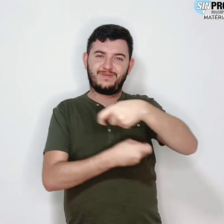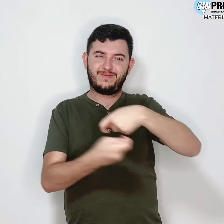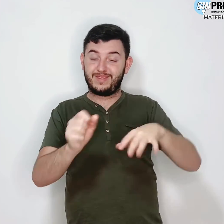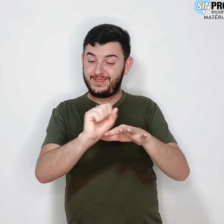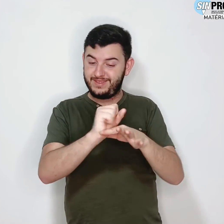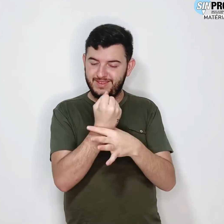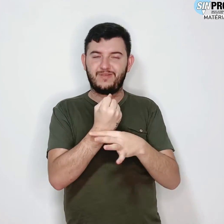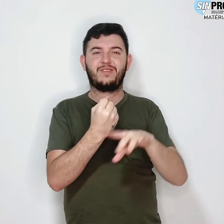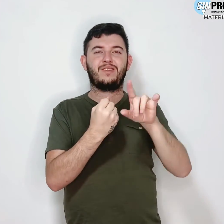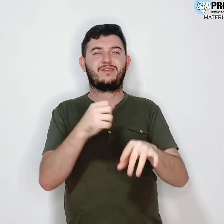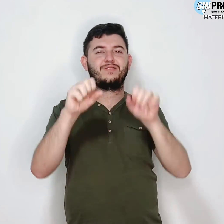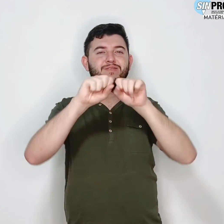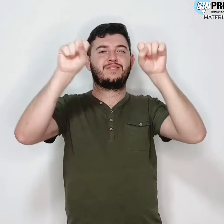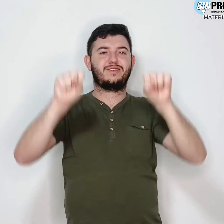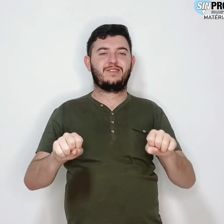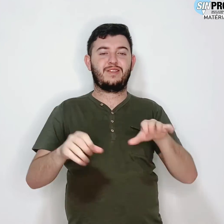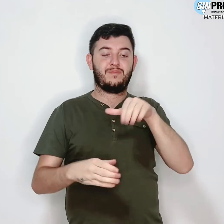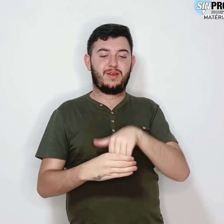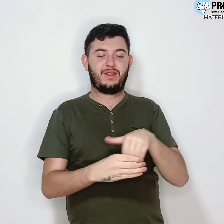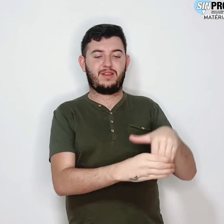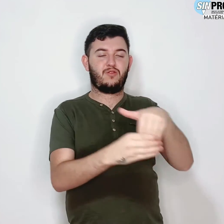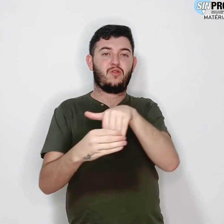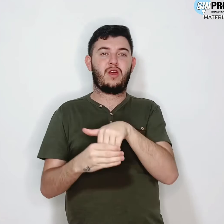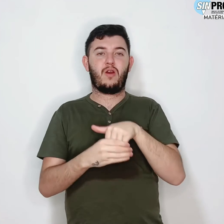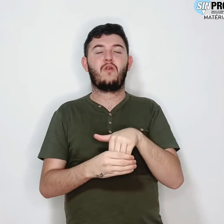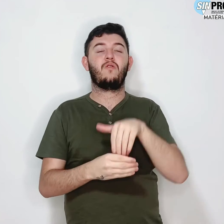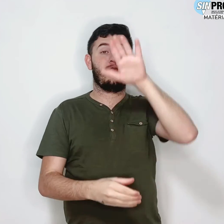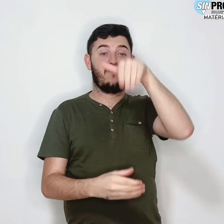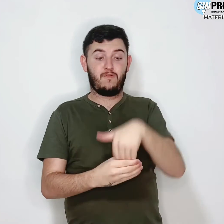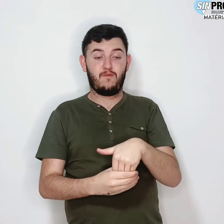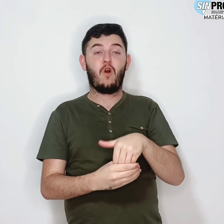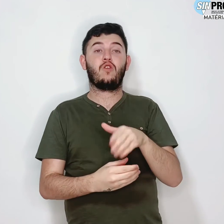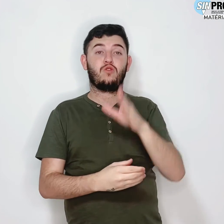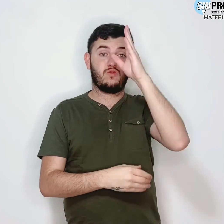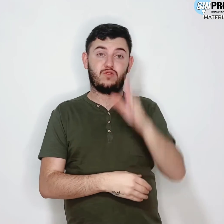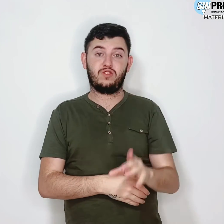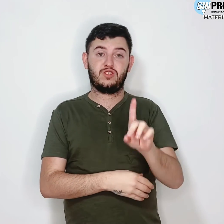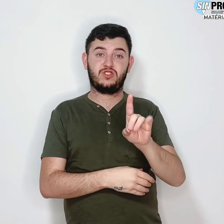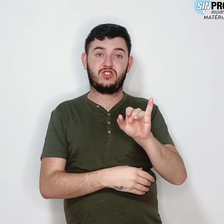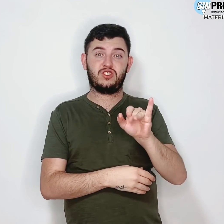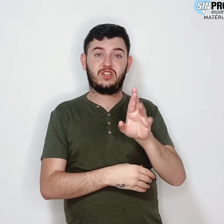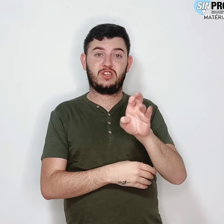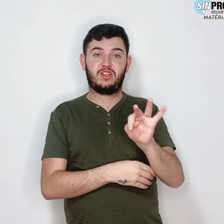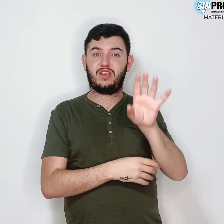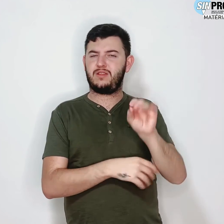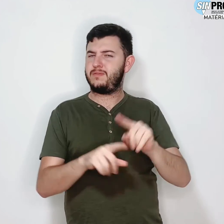asseguradas pelo sistema eleitoral do voto direto. No entanto, ainda há muito que lutar.